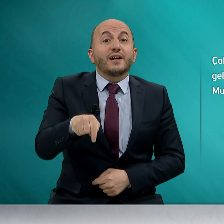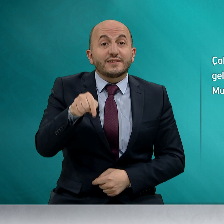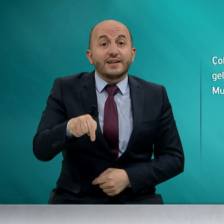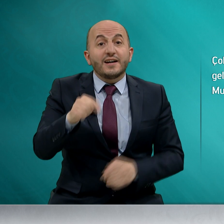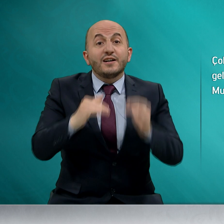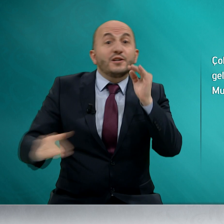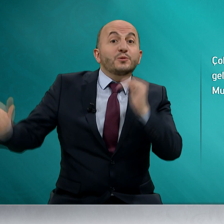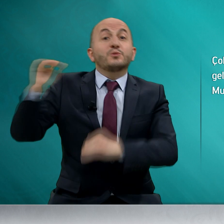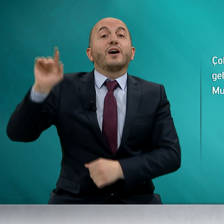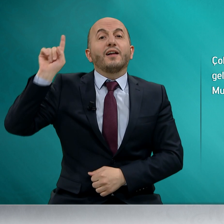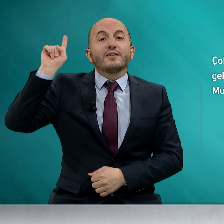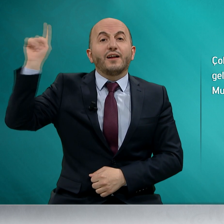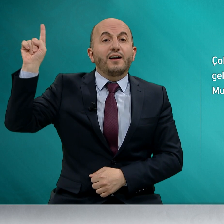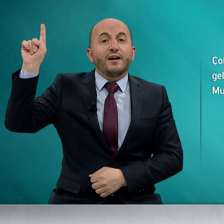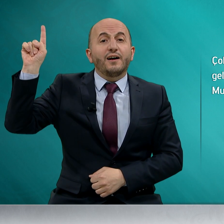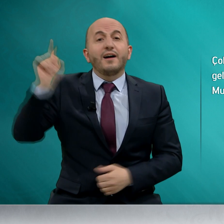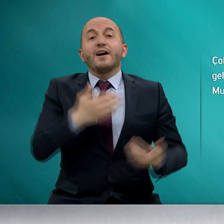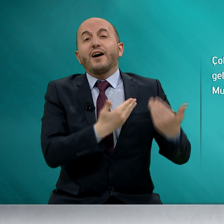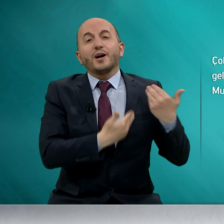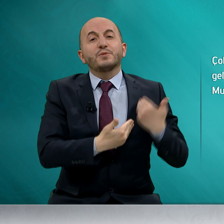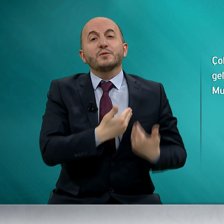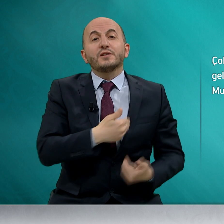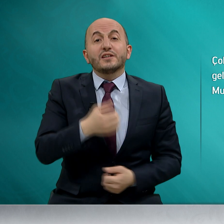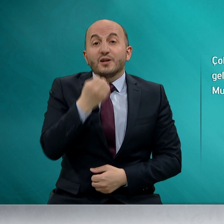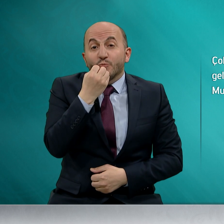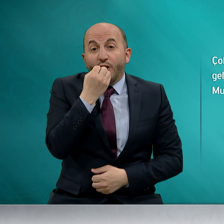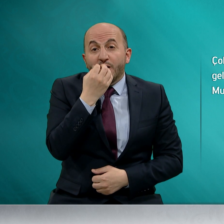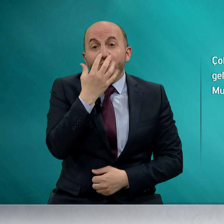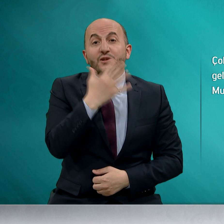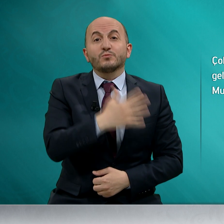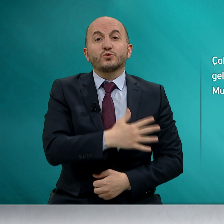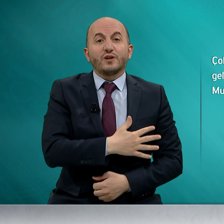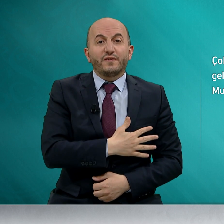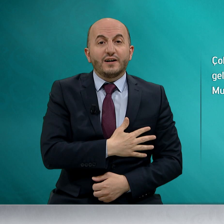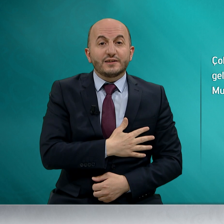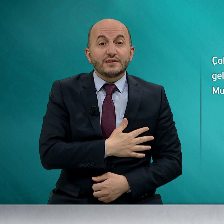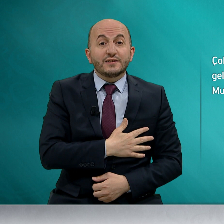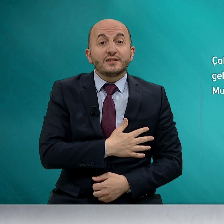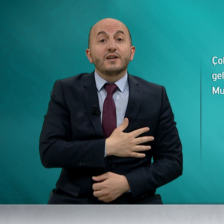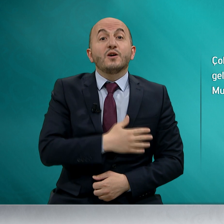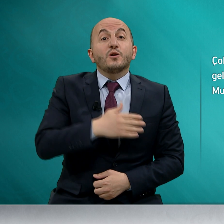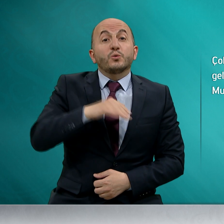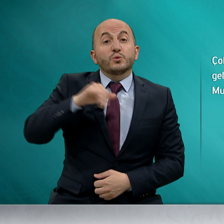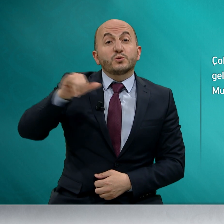günlerde Yüce Allah Habibi Muhammed Mustafa'yı